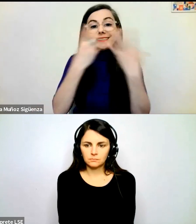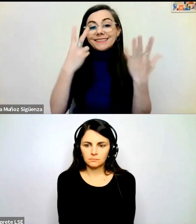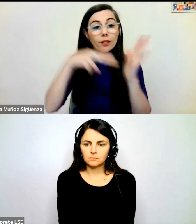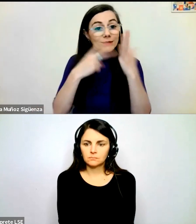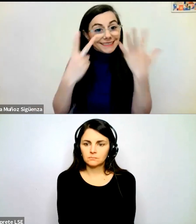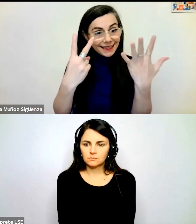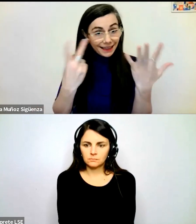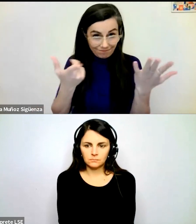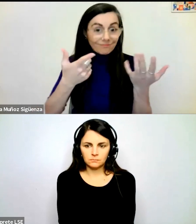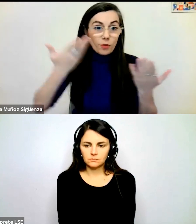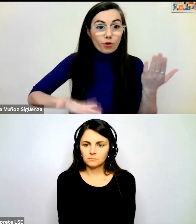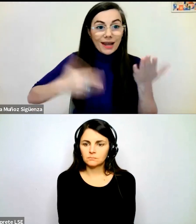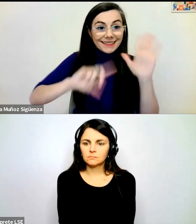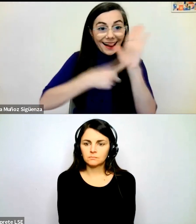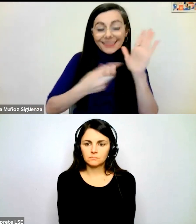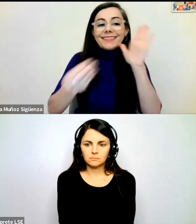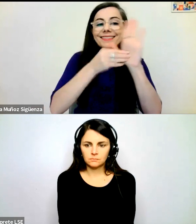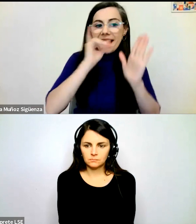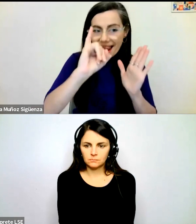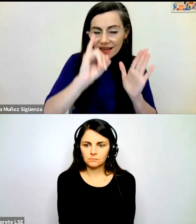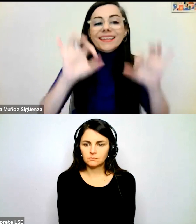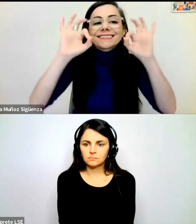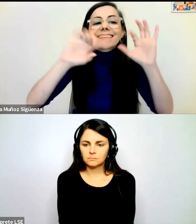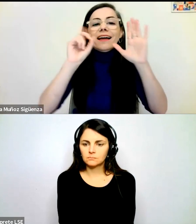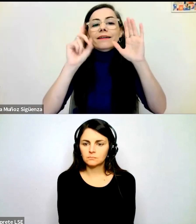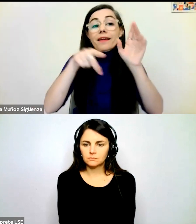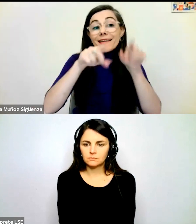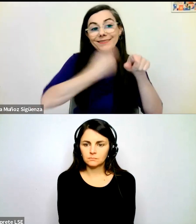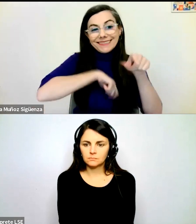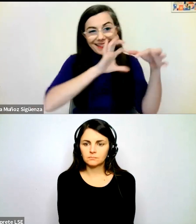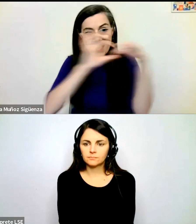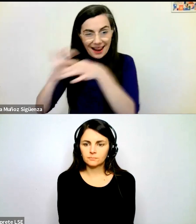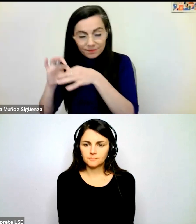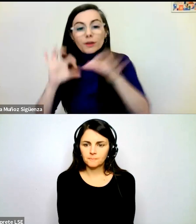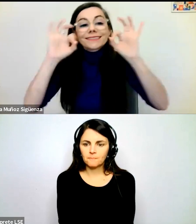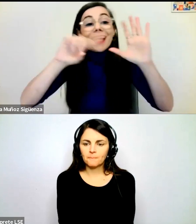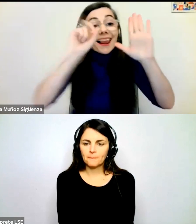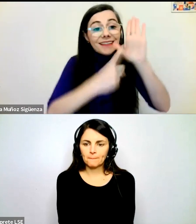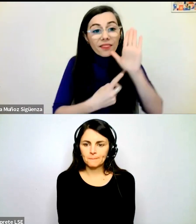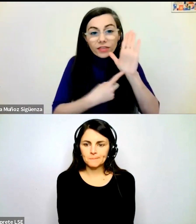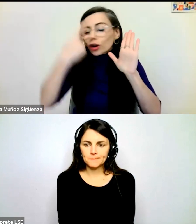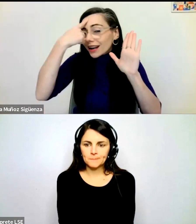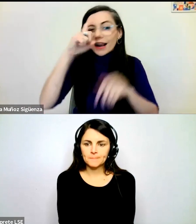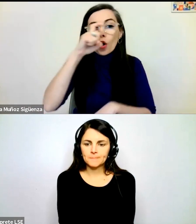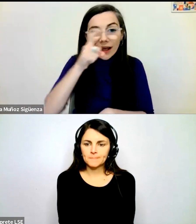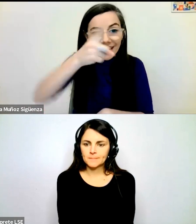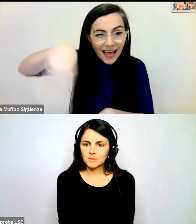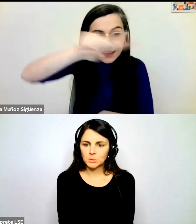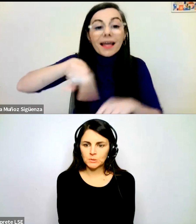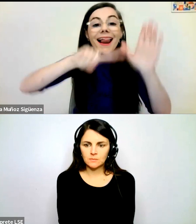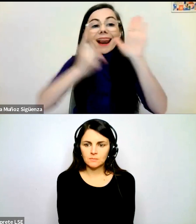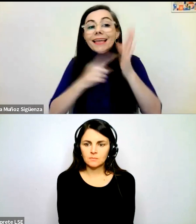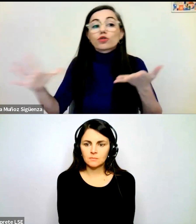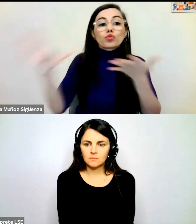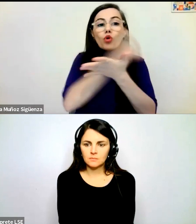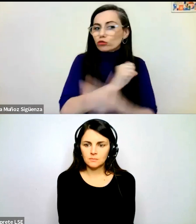todo traducido a lengua de signos. La Ley 27/2007, una ley fundamental y súper importante para las personas sordas. La